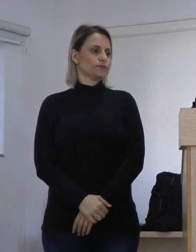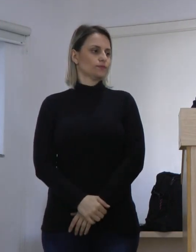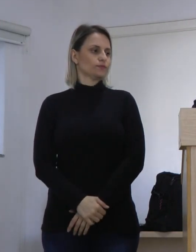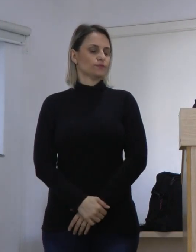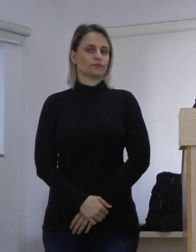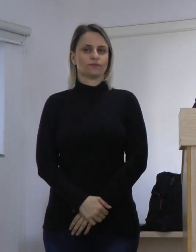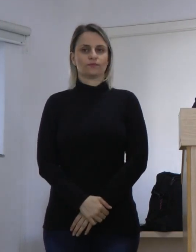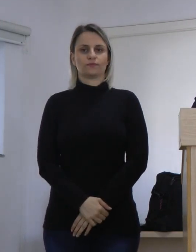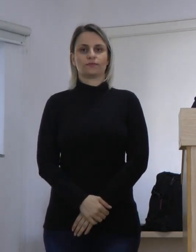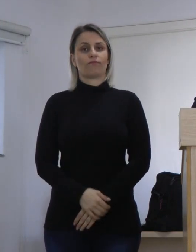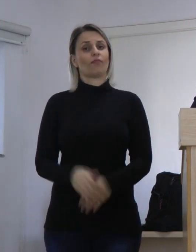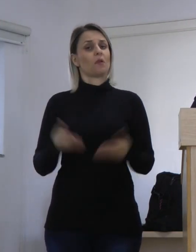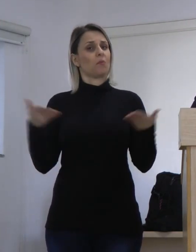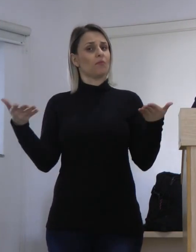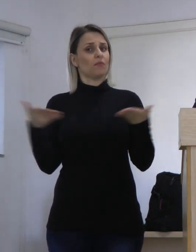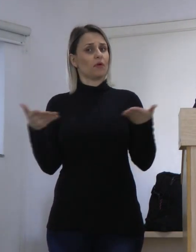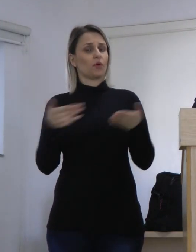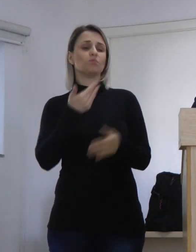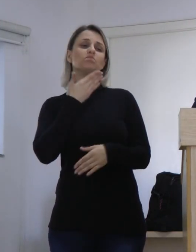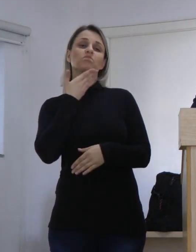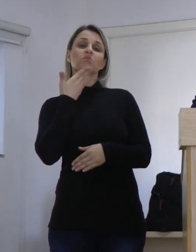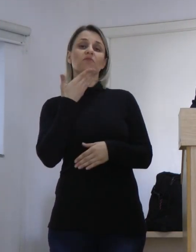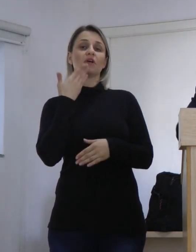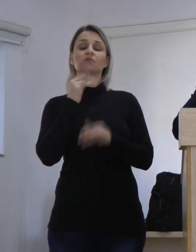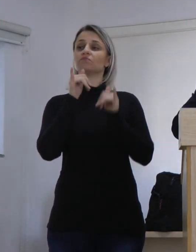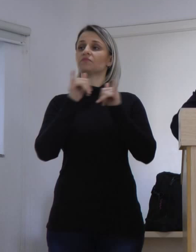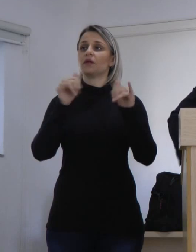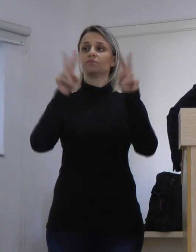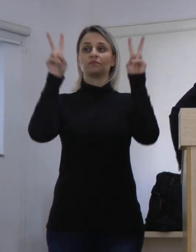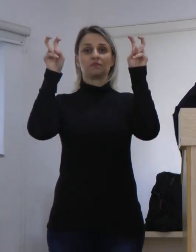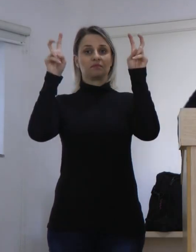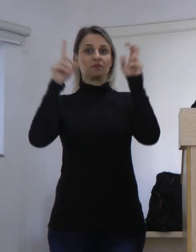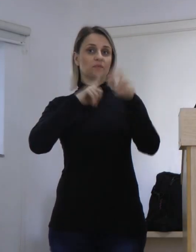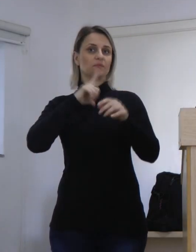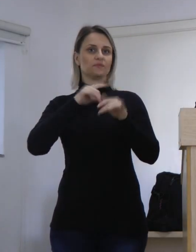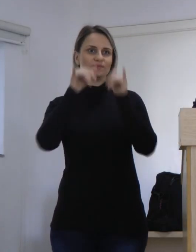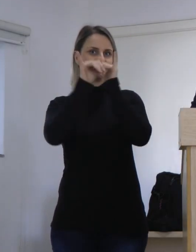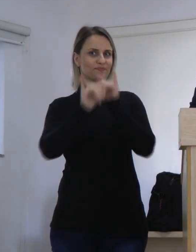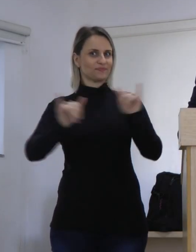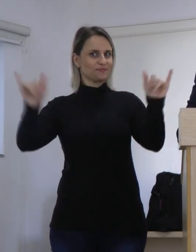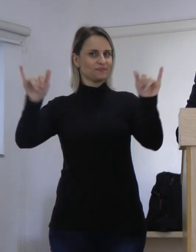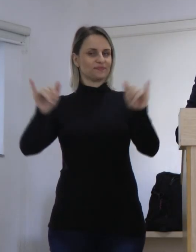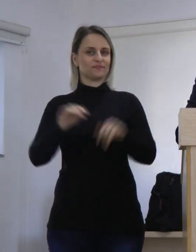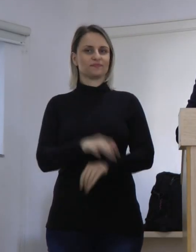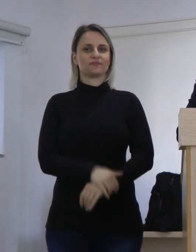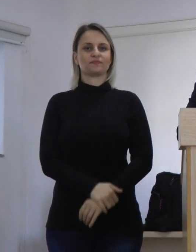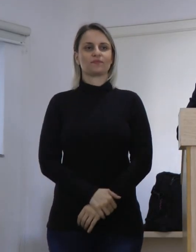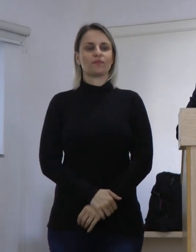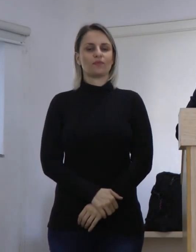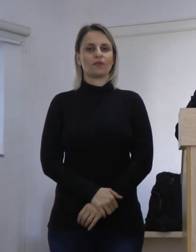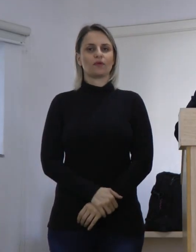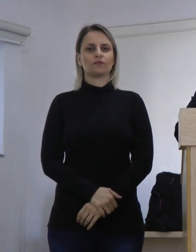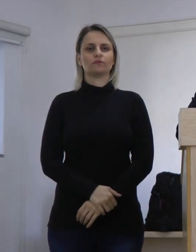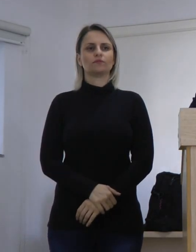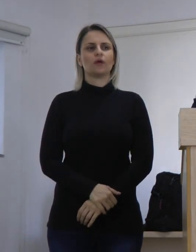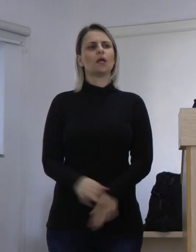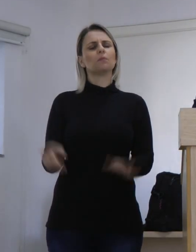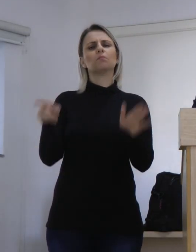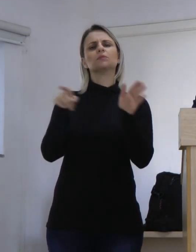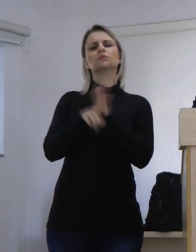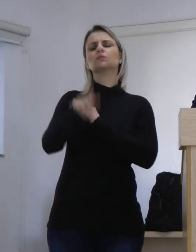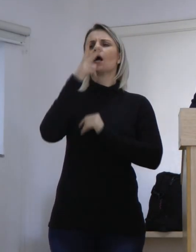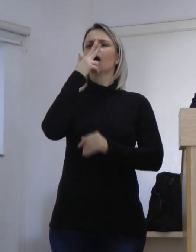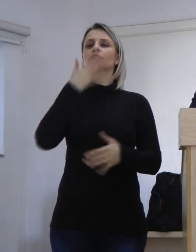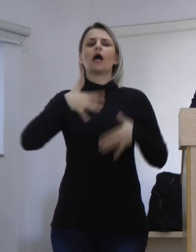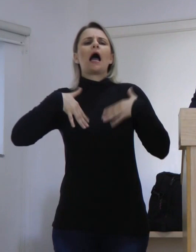Bom, agora está mais fácil a gente falar sobre esse tema, não está? Depois da mensagem dessa. E o que é que vocês acham? A alegria é uma virtude ou é um